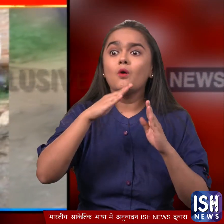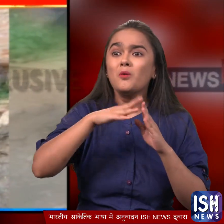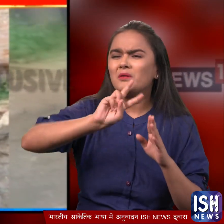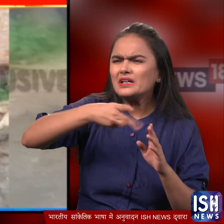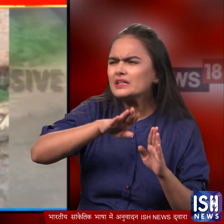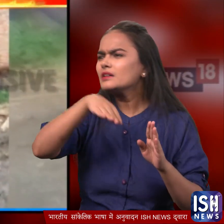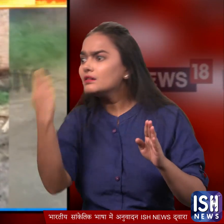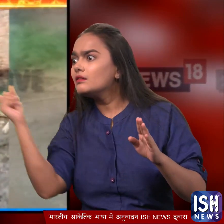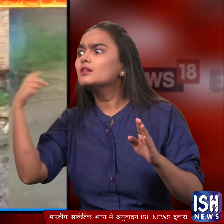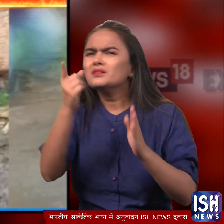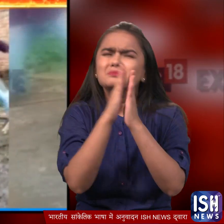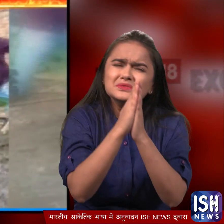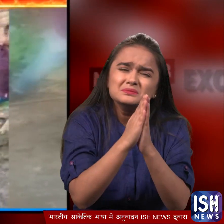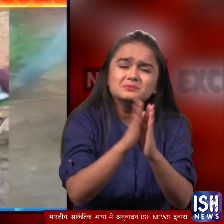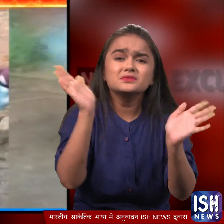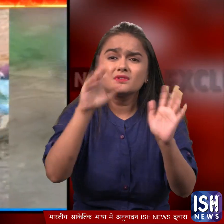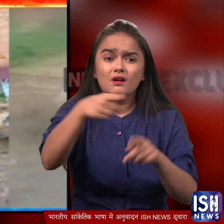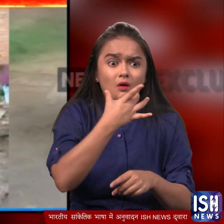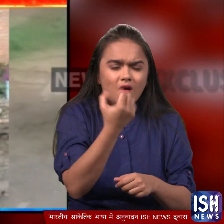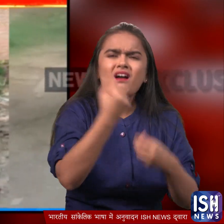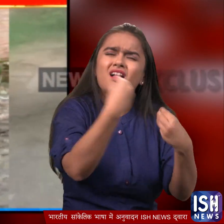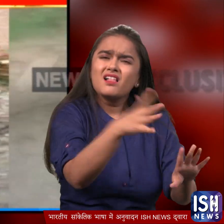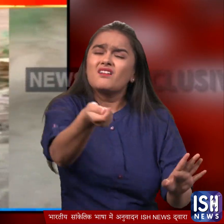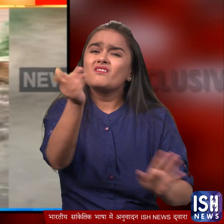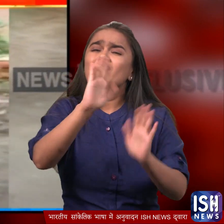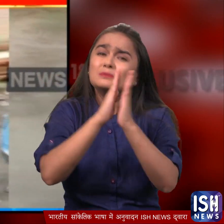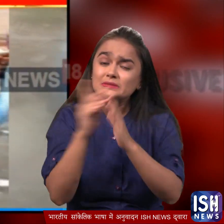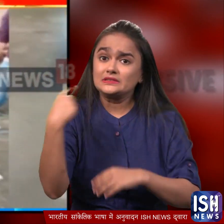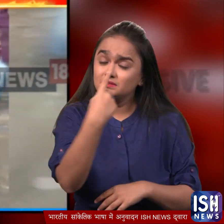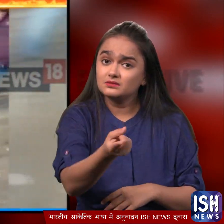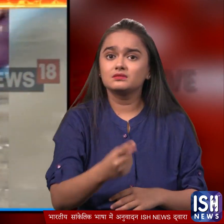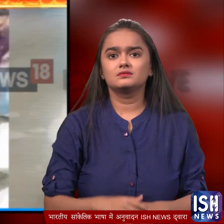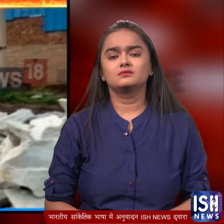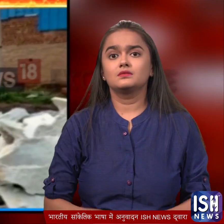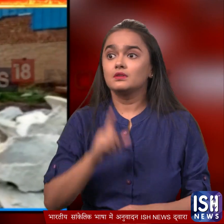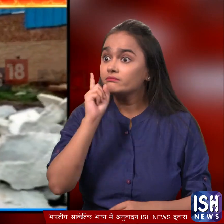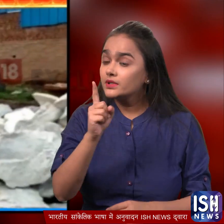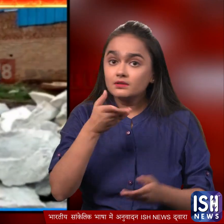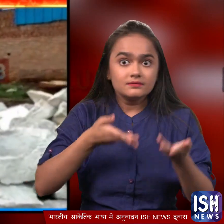शोरगुल सुनकर उनका एक दूसरा पड़ोसी वहां पहुंचा और उसने आरोपियों से अपील की कि वो बुजुर्ग को छोड़ दें,